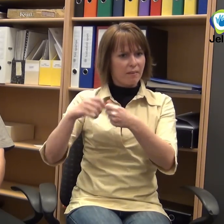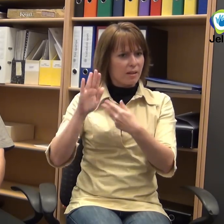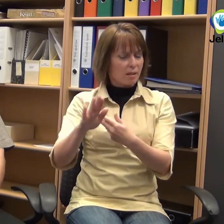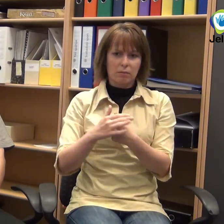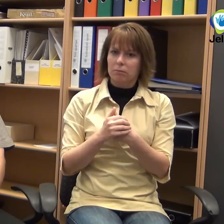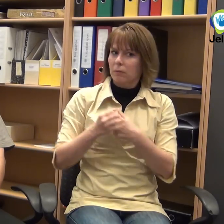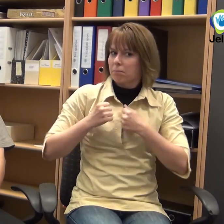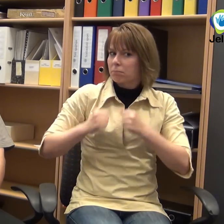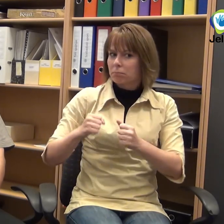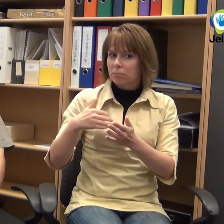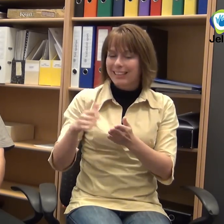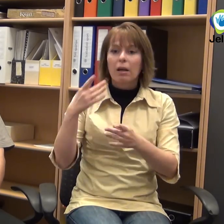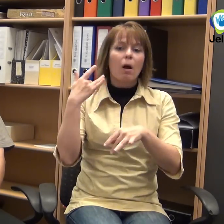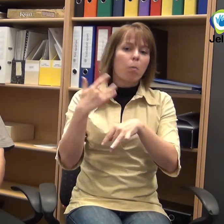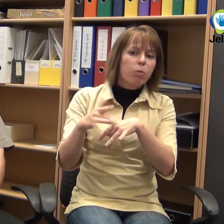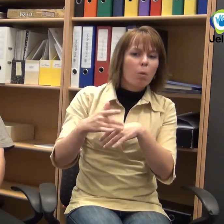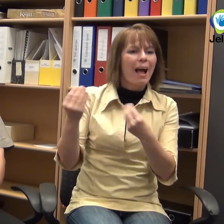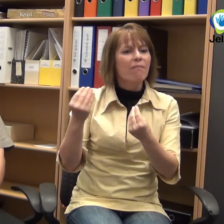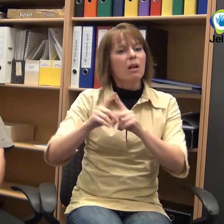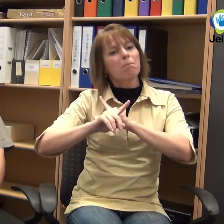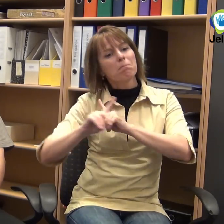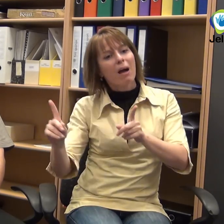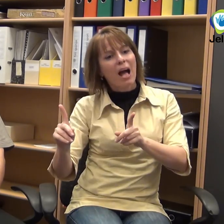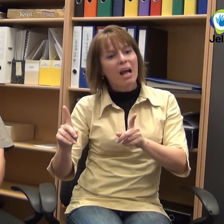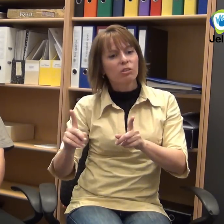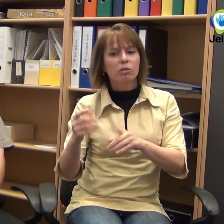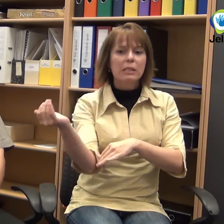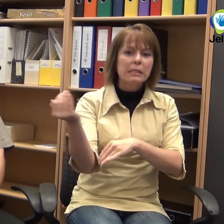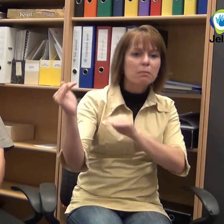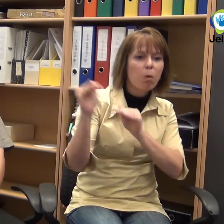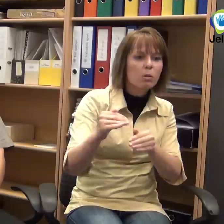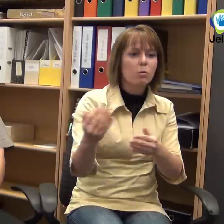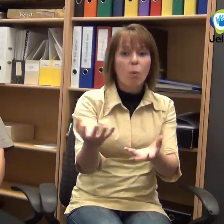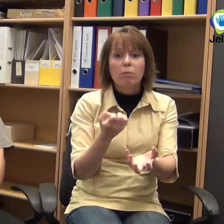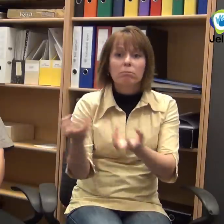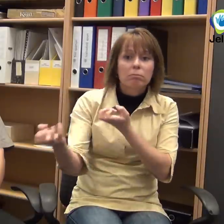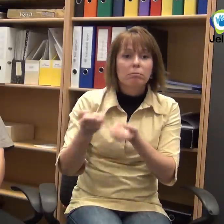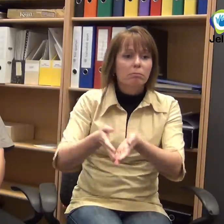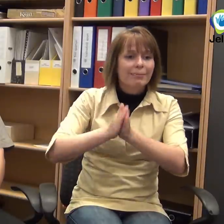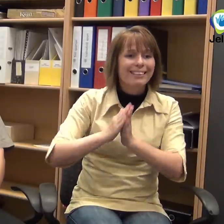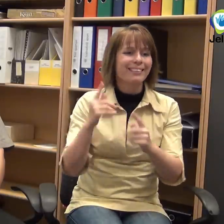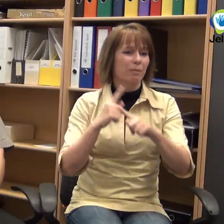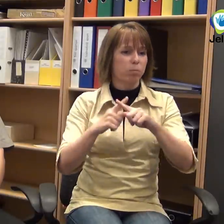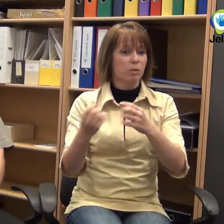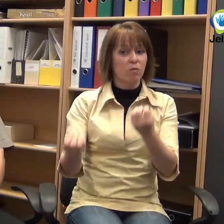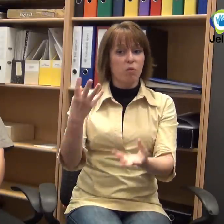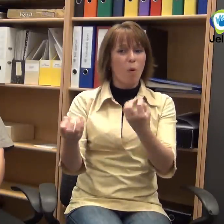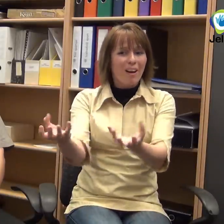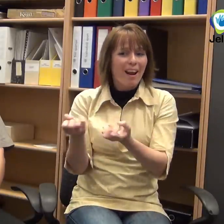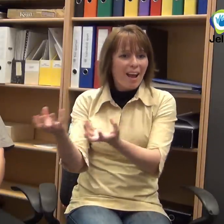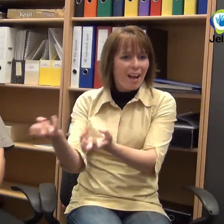számára. Próbáljunk valamilyen úton, módon szponzort szerezni, vagy valahonnan plusz forrásokat